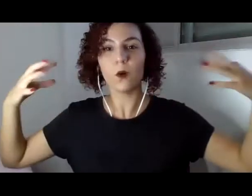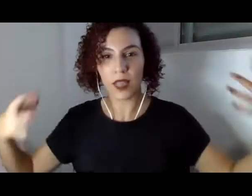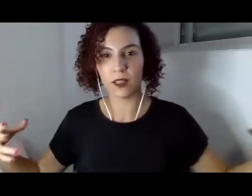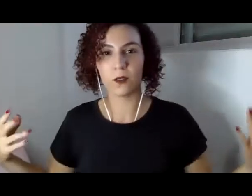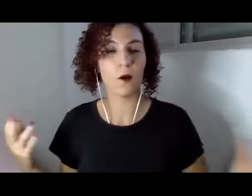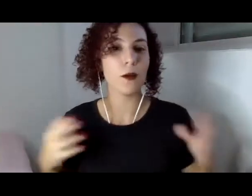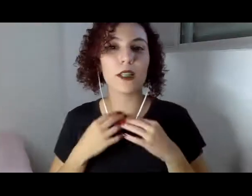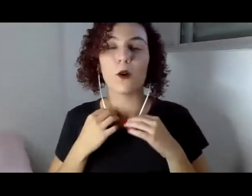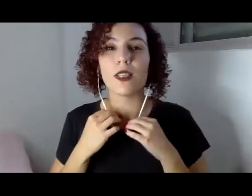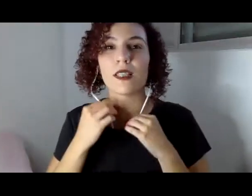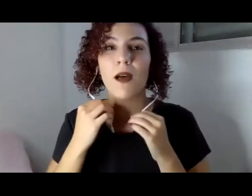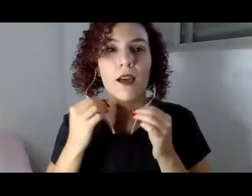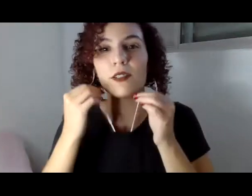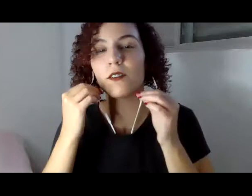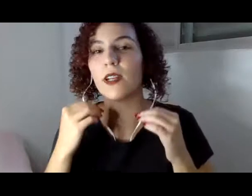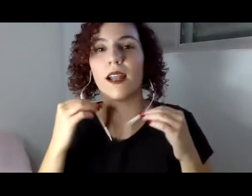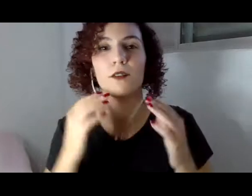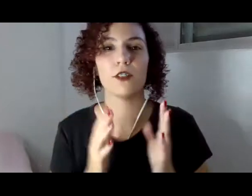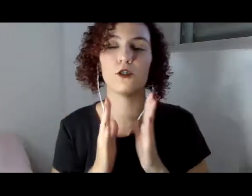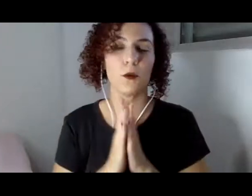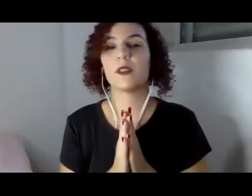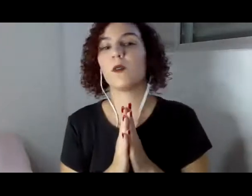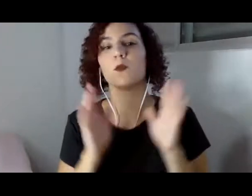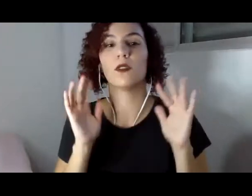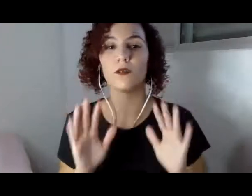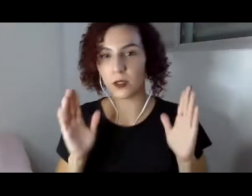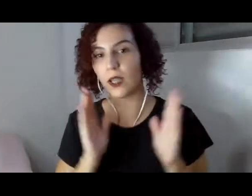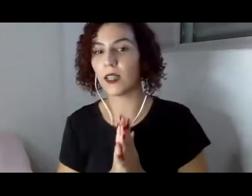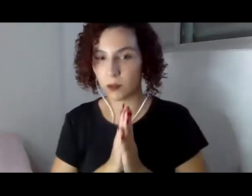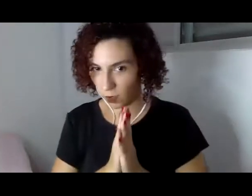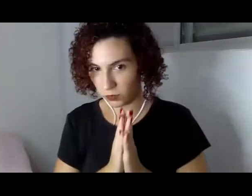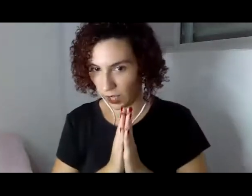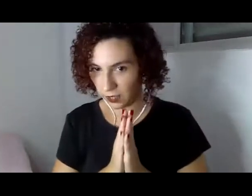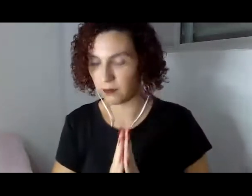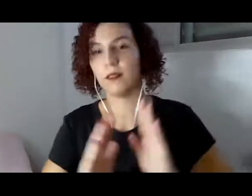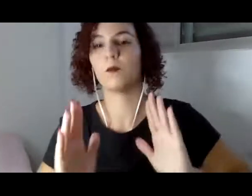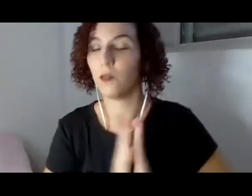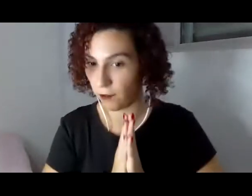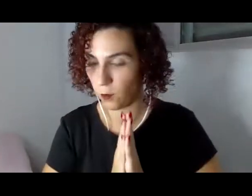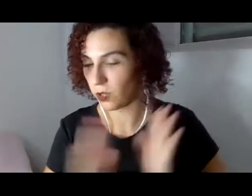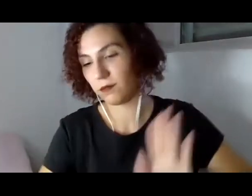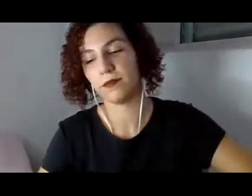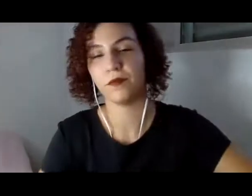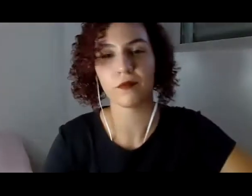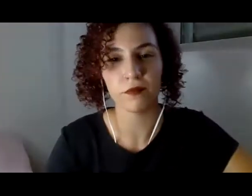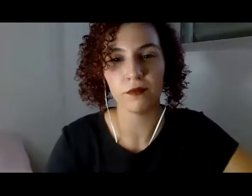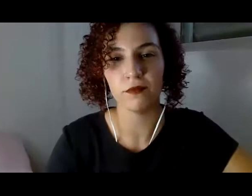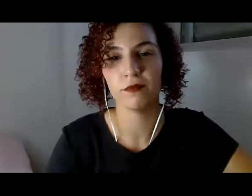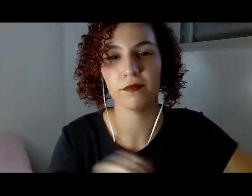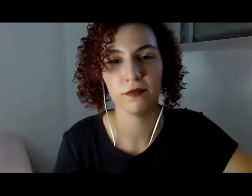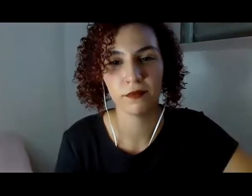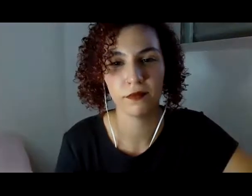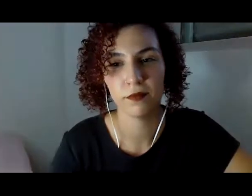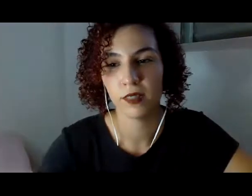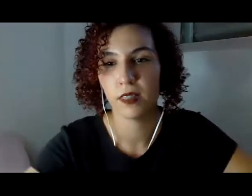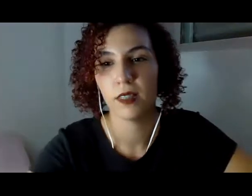dedinho ir soltando. Não é para todas as palavras eu virar na frente de uma pessoa surda e ficar soletrando, não, tá? Por favor.